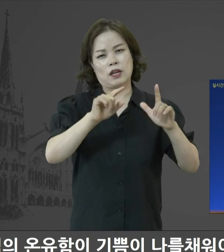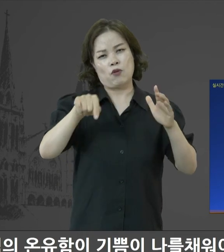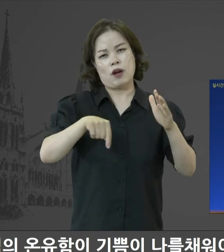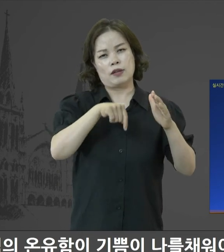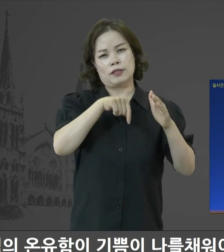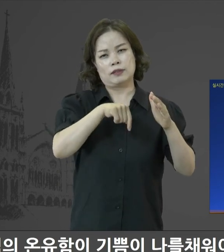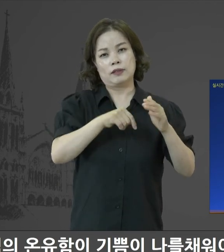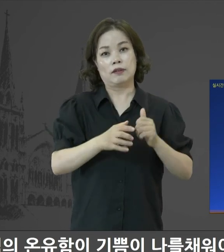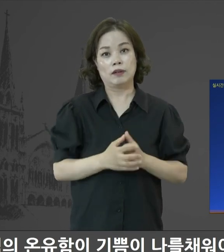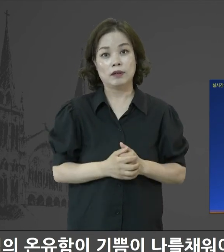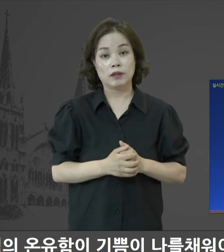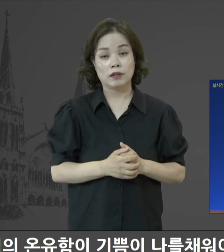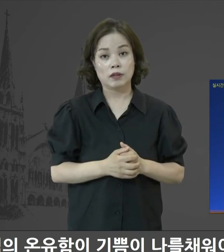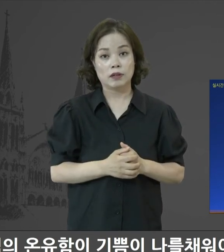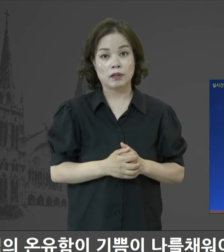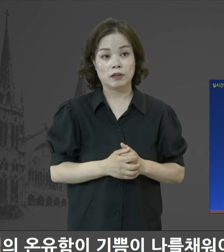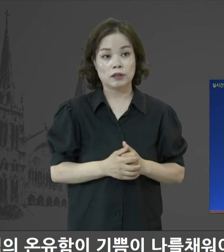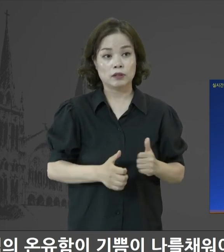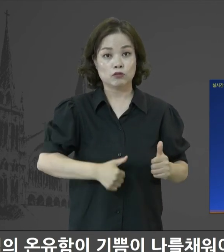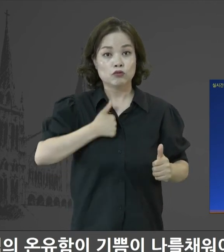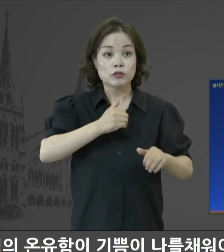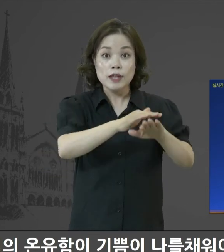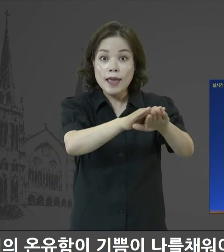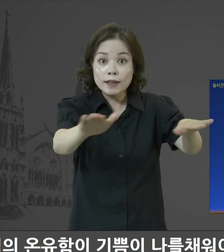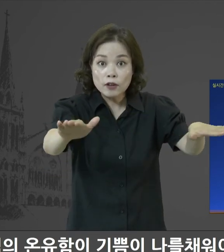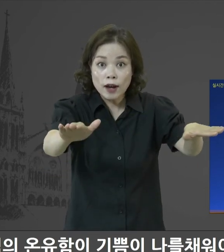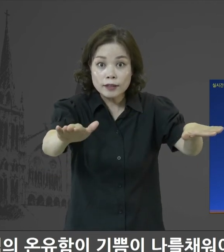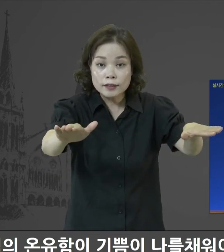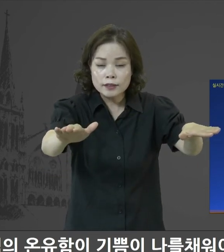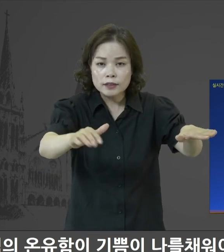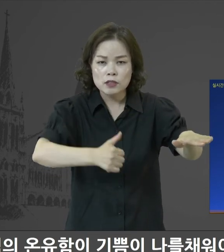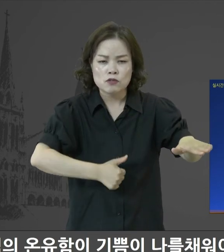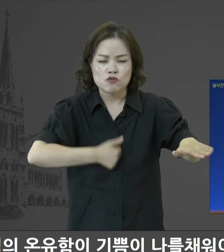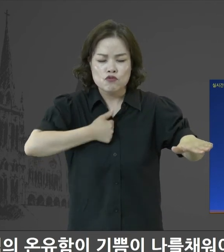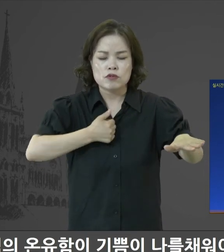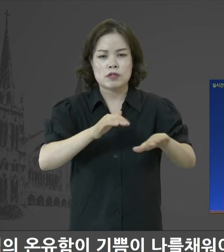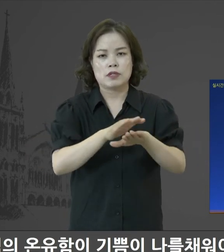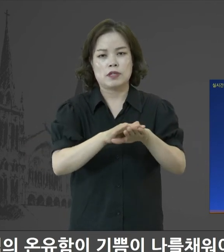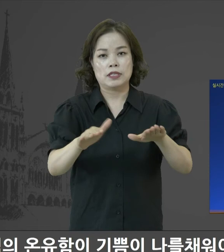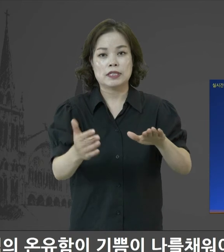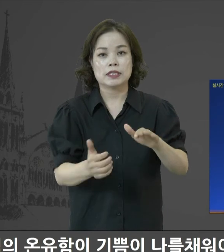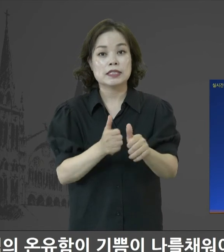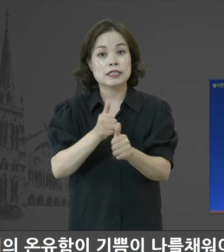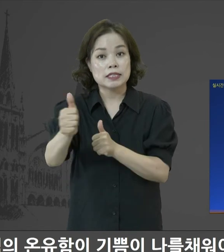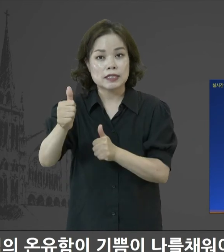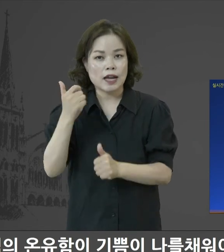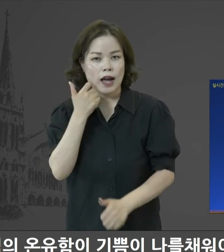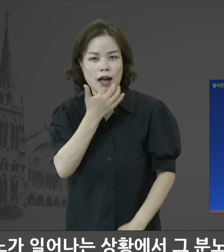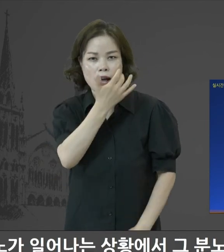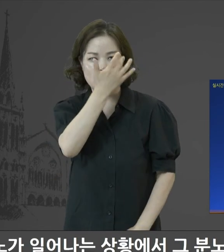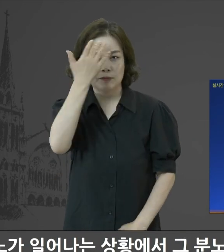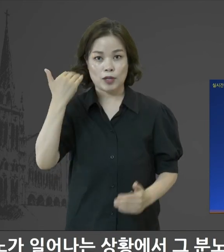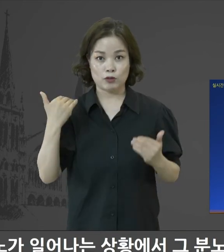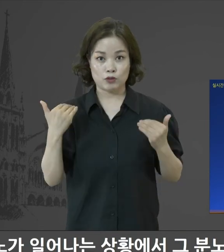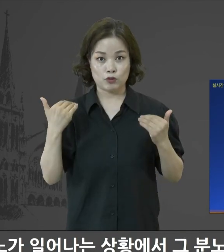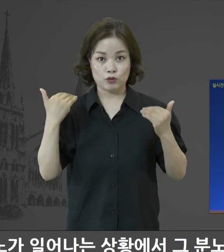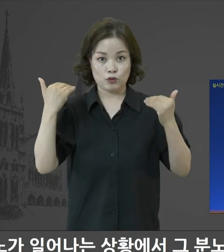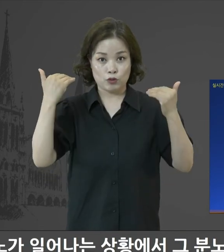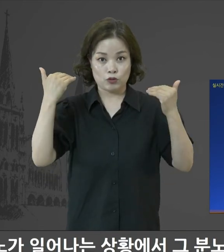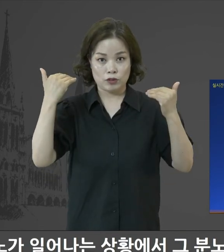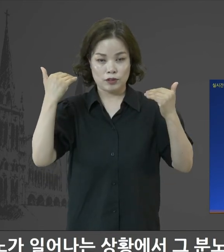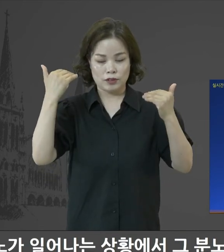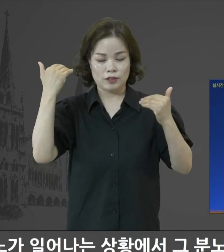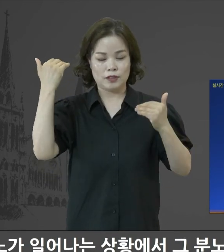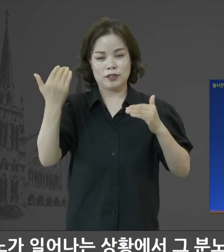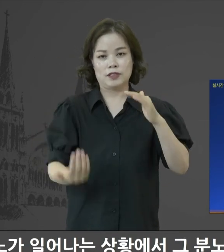속에서 그분들을 해결하는, 그분들을 이기는 아름다운 성도로서의 성숙이 일어난 줄로